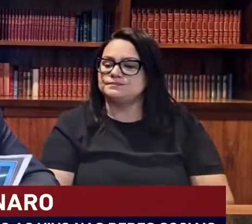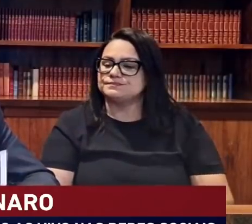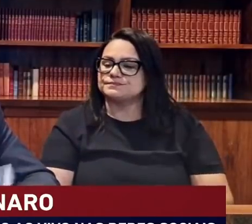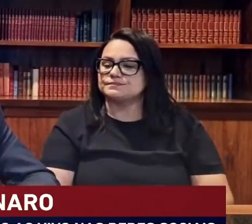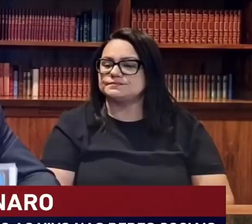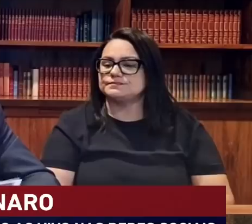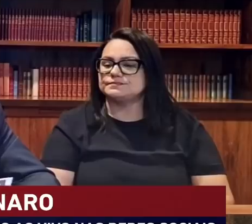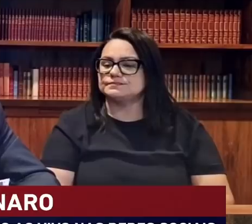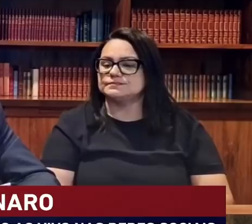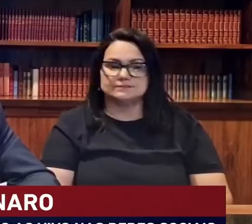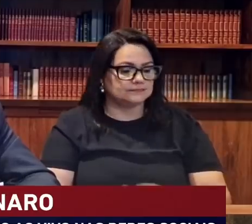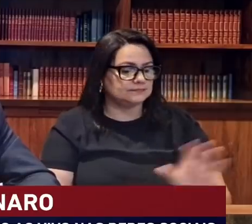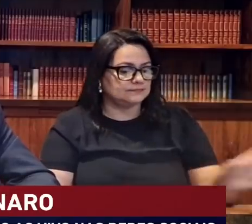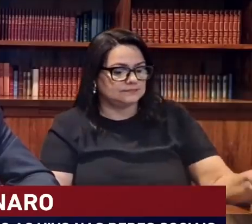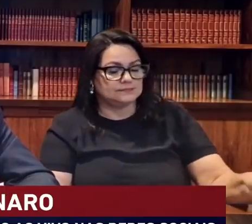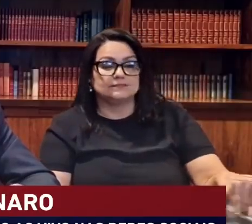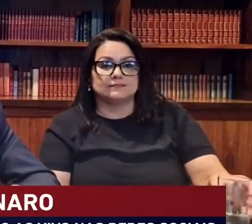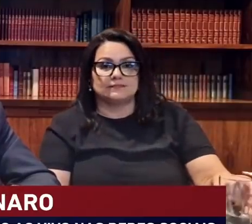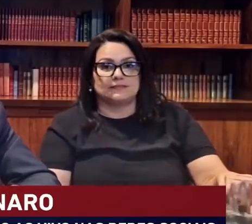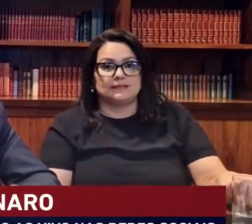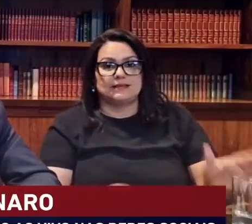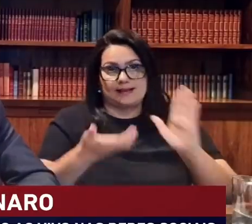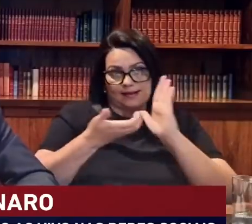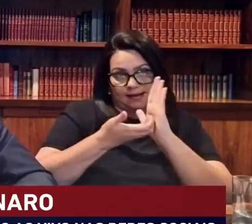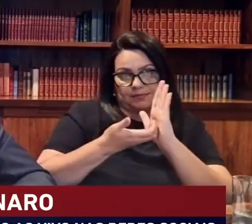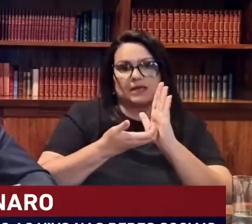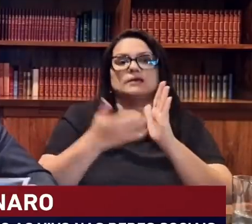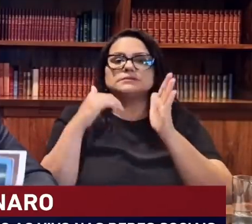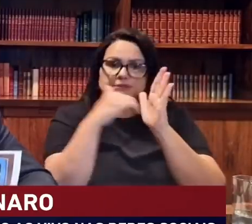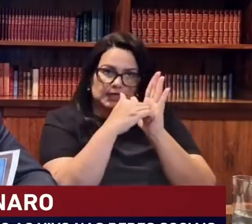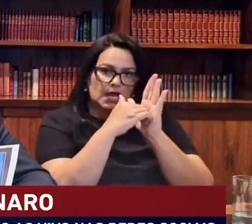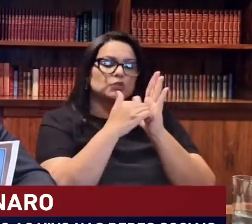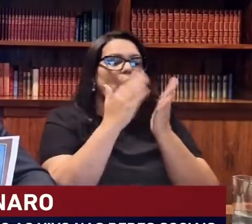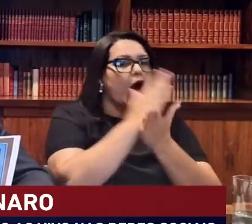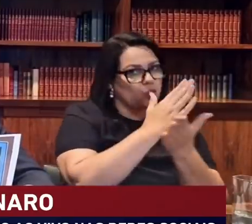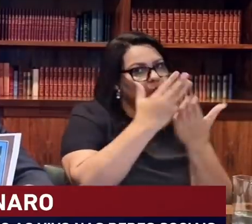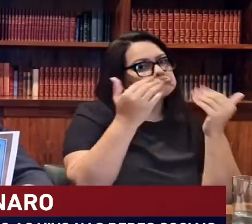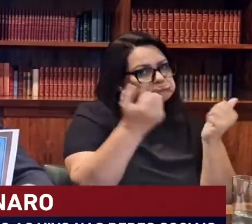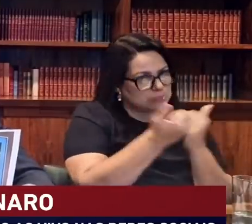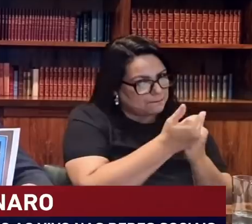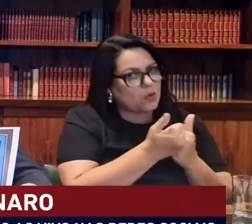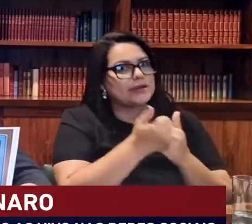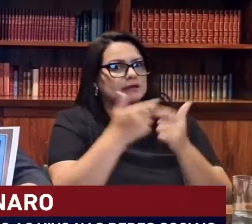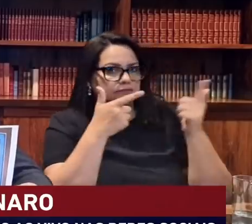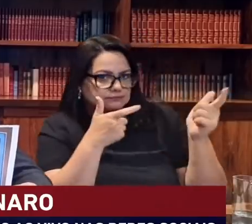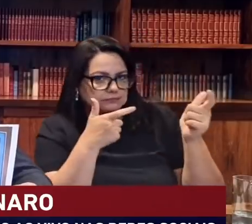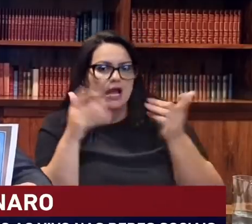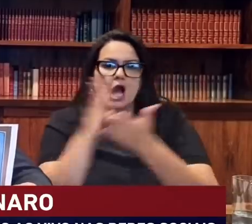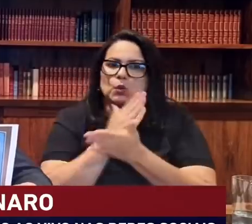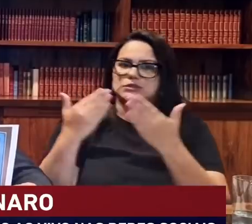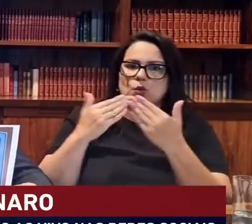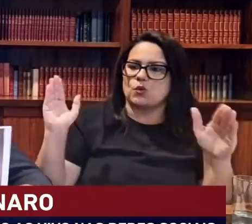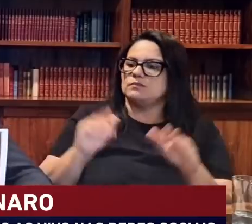Temos aqui na Câmara, no Senado, gente que defende a arma, né? Tem gente que é contra. Mas olha aqui no Senado. Senado instala